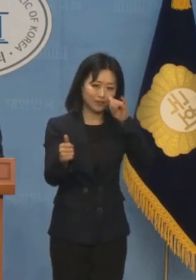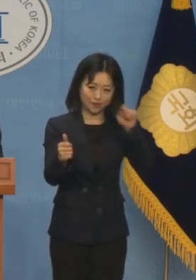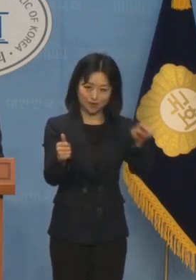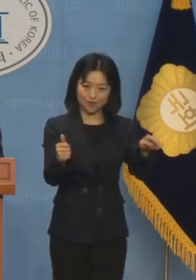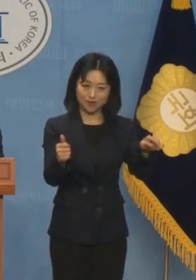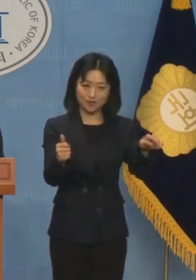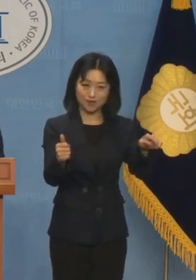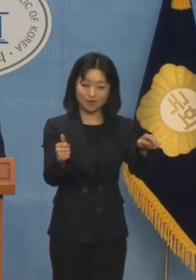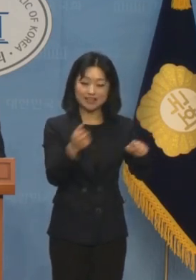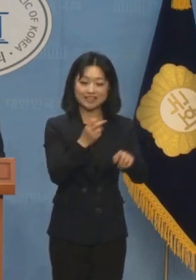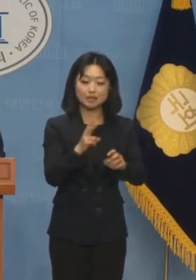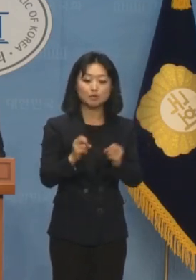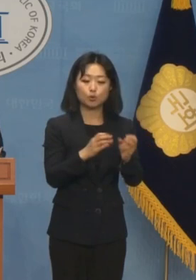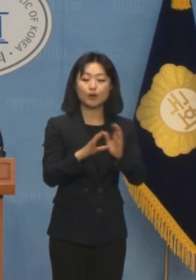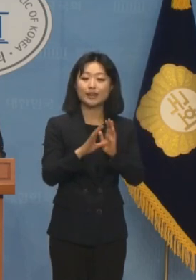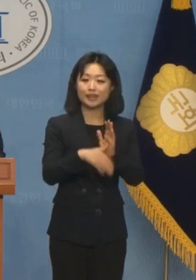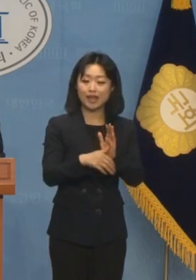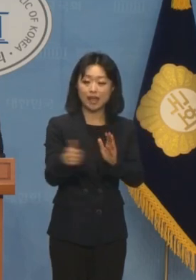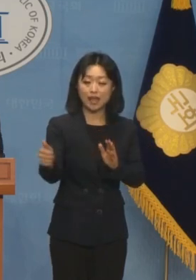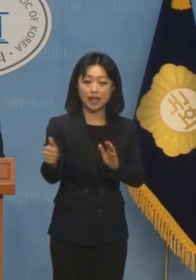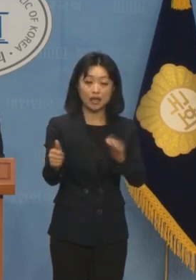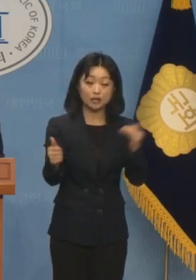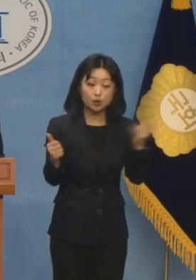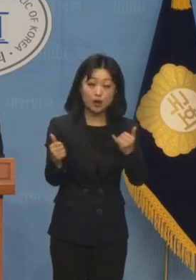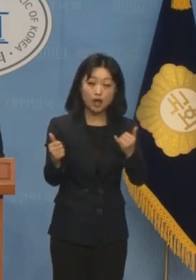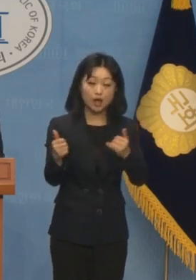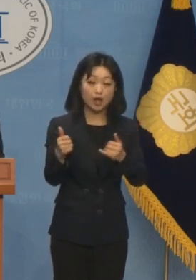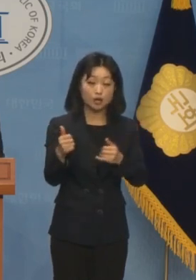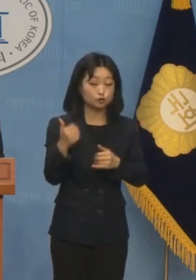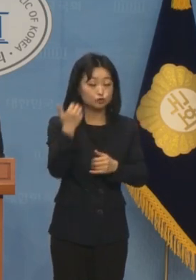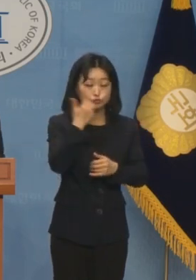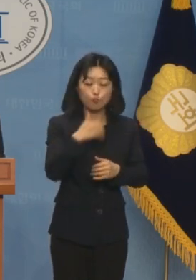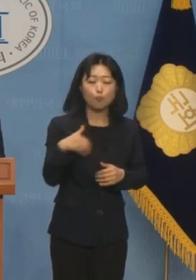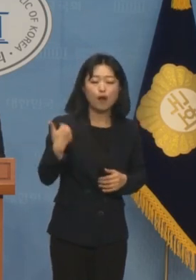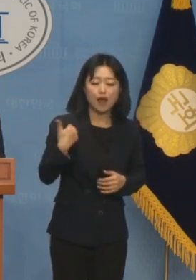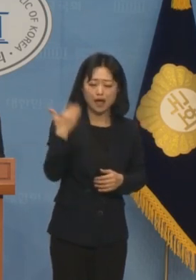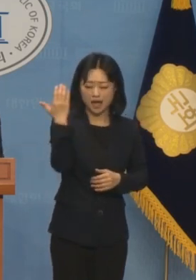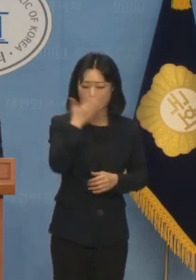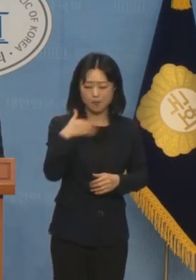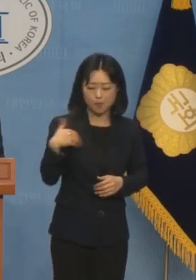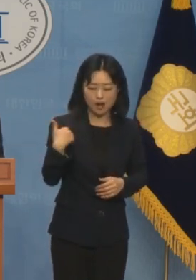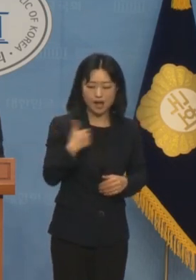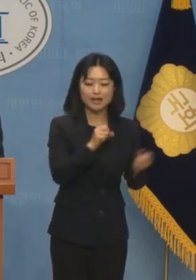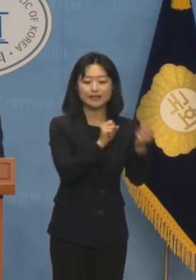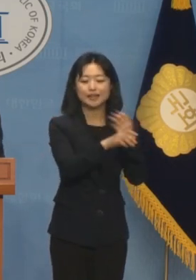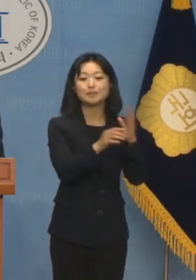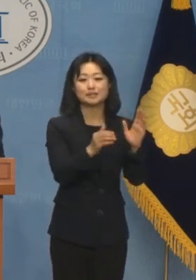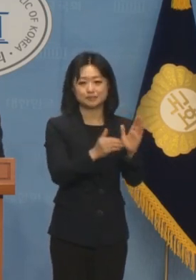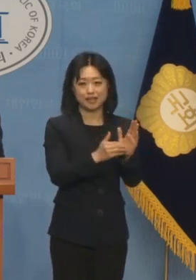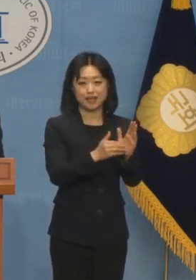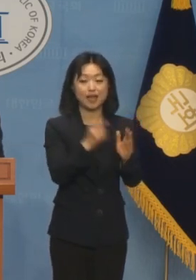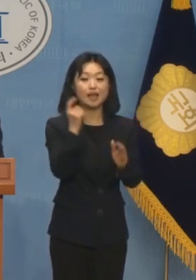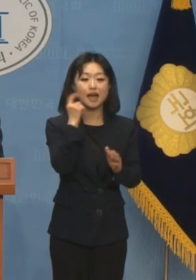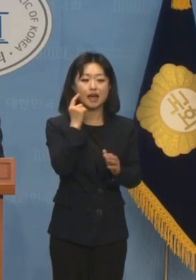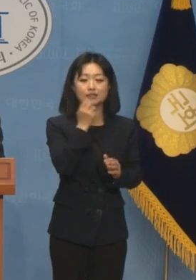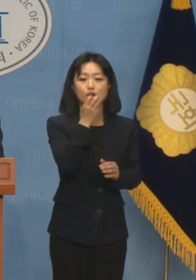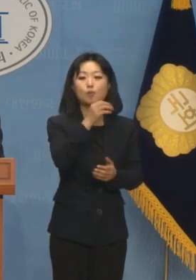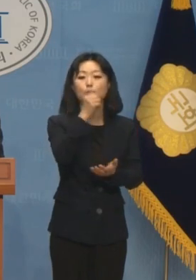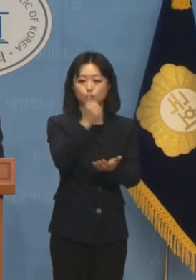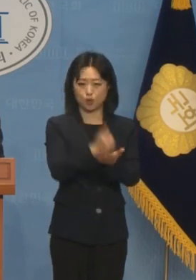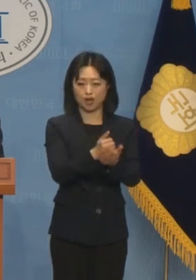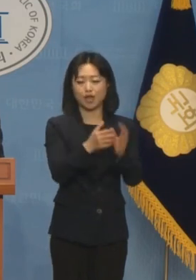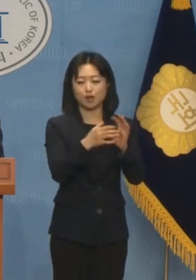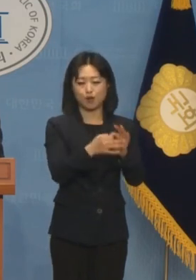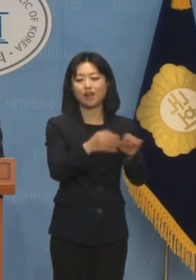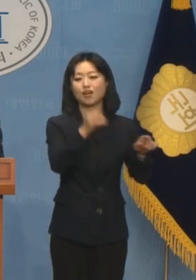있었음에도 TV토론에서는 누구와 통화했는지 모른다고 답변했습니다. 허위사실 공표죄에